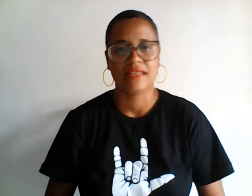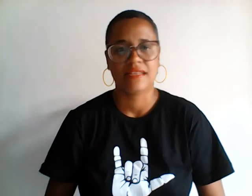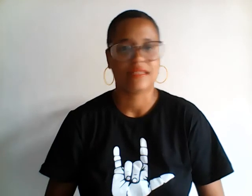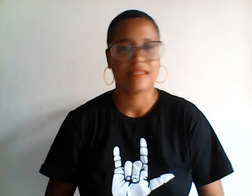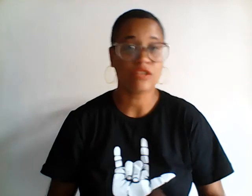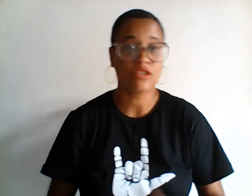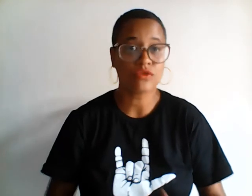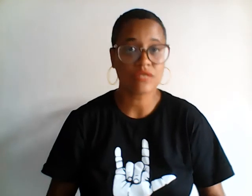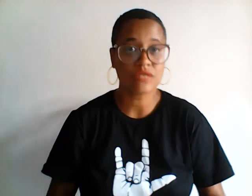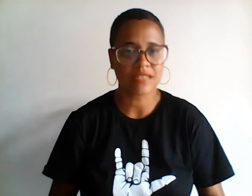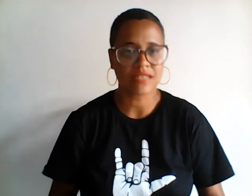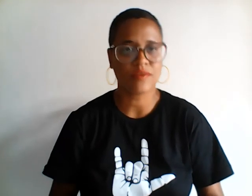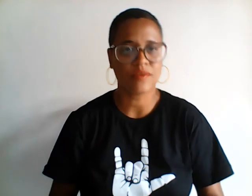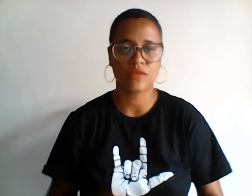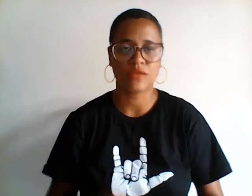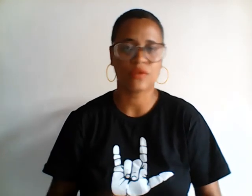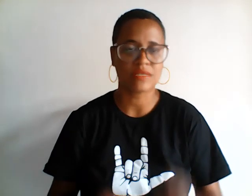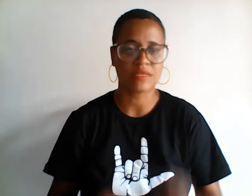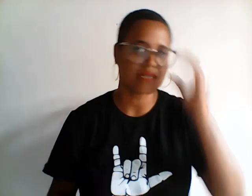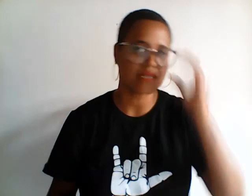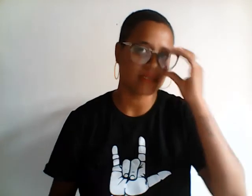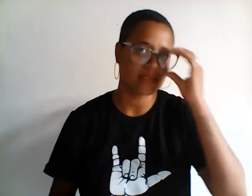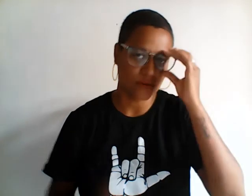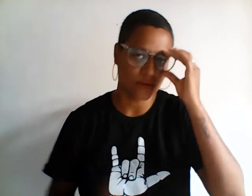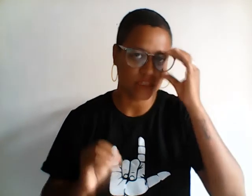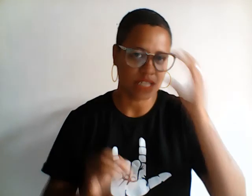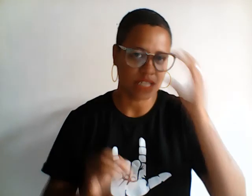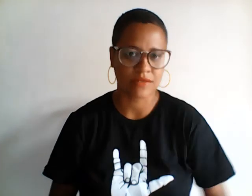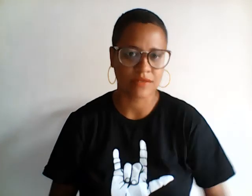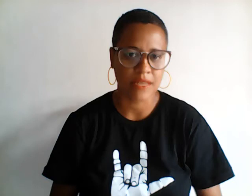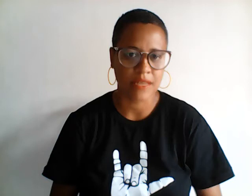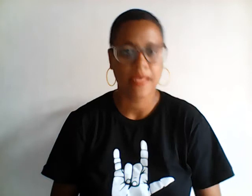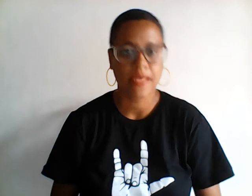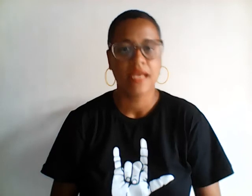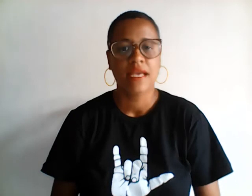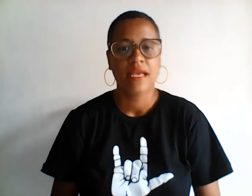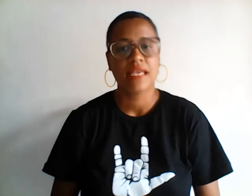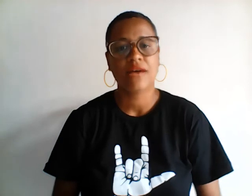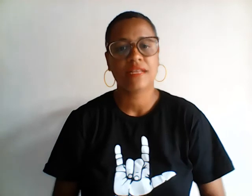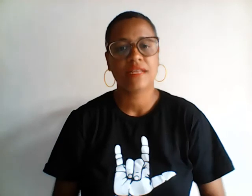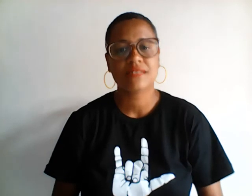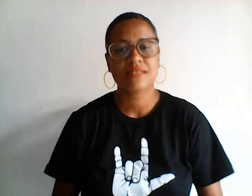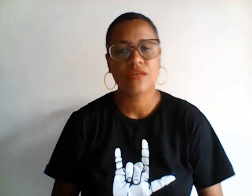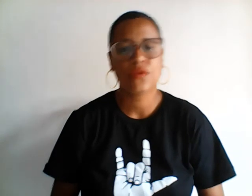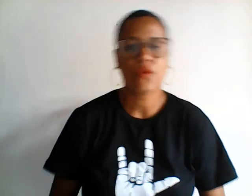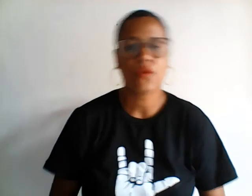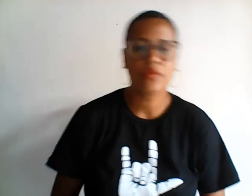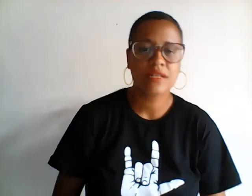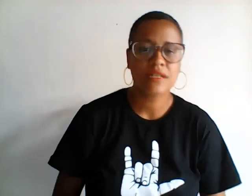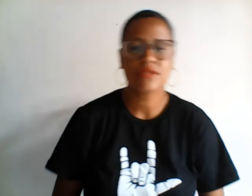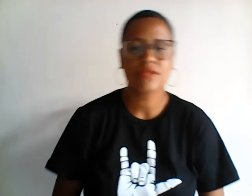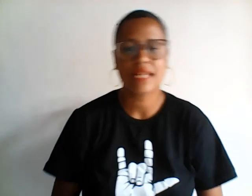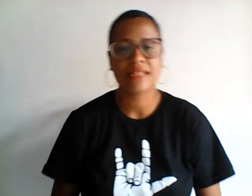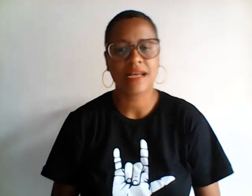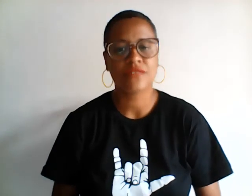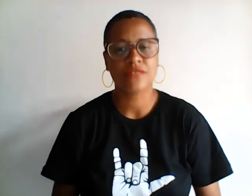Então, nem todos os sinais têm movimento. Alguns sinais, eles são estáticos, né? E a orientação ou direcionalidade. Os